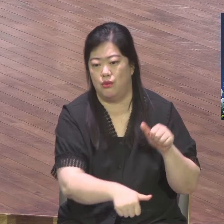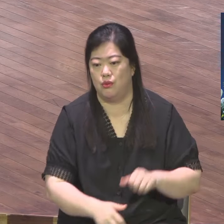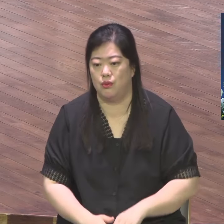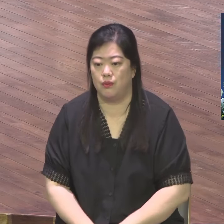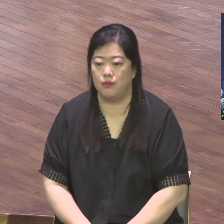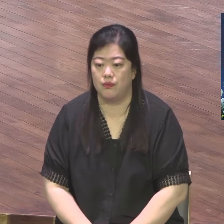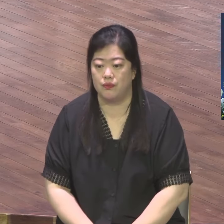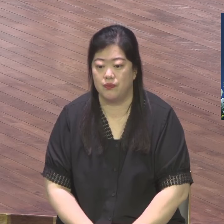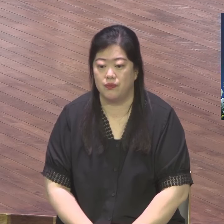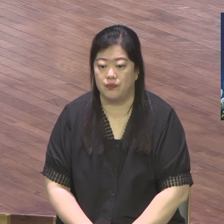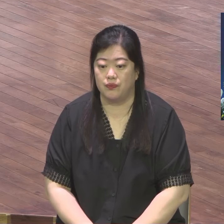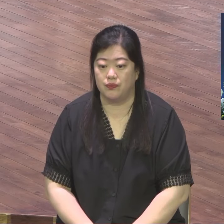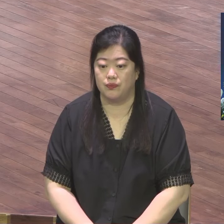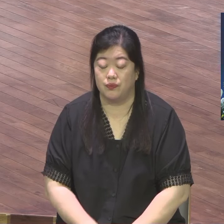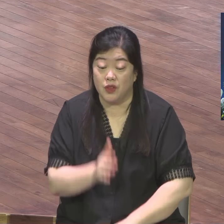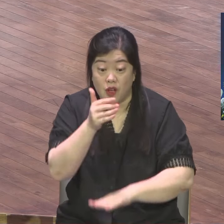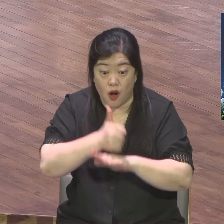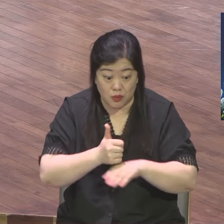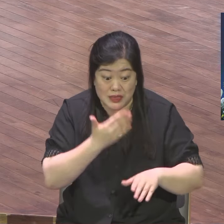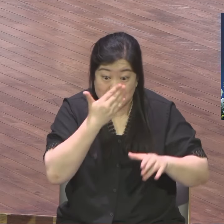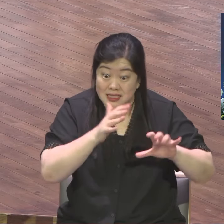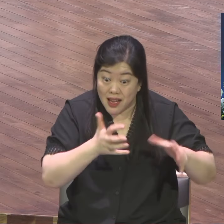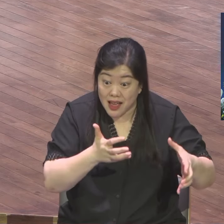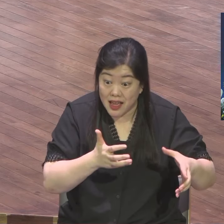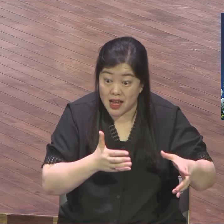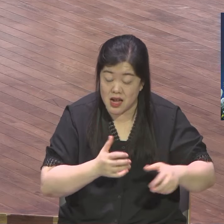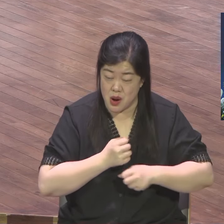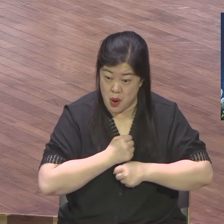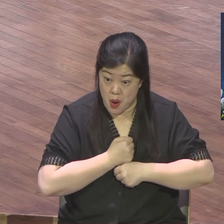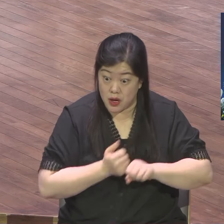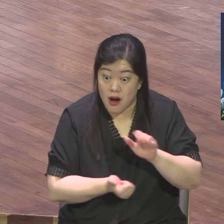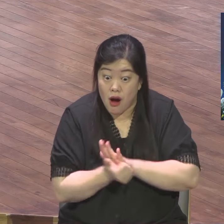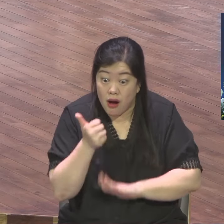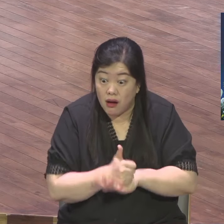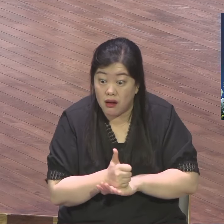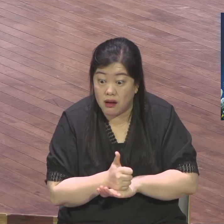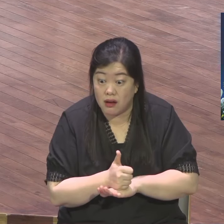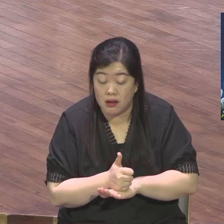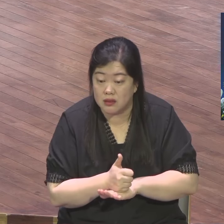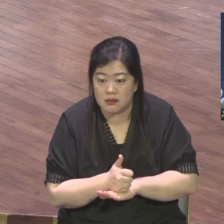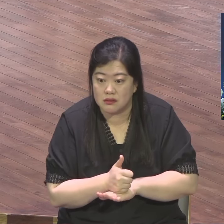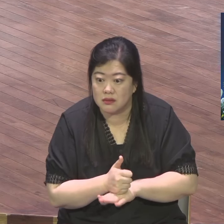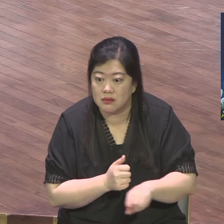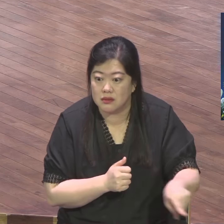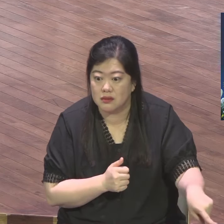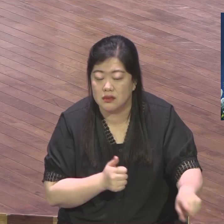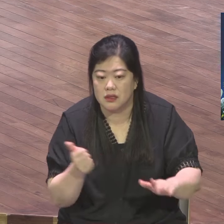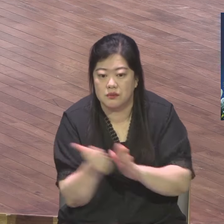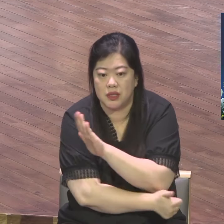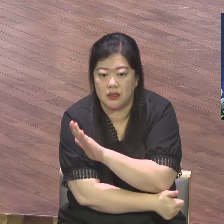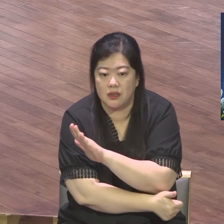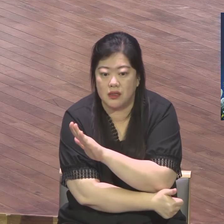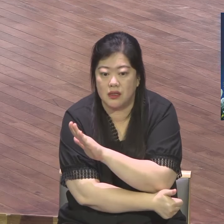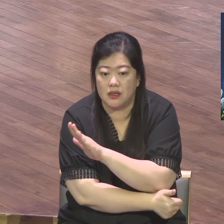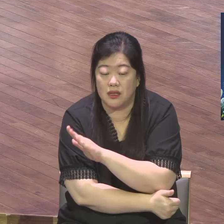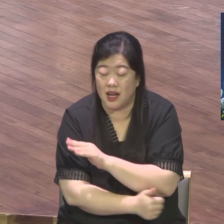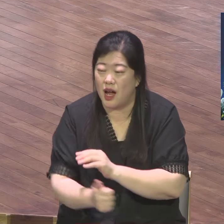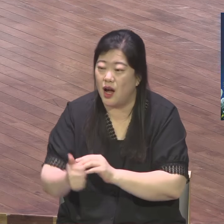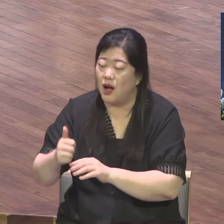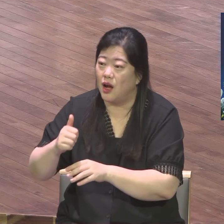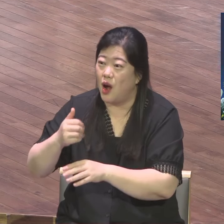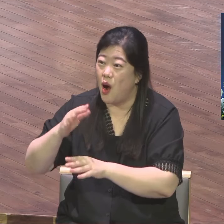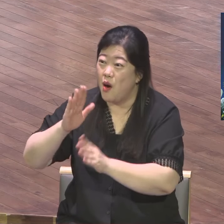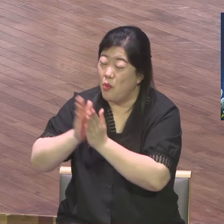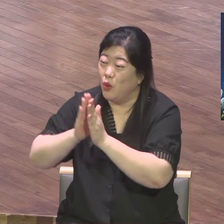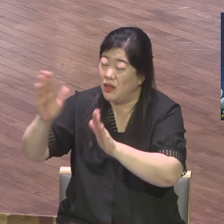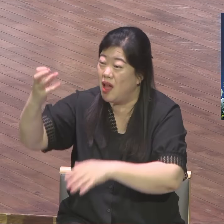안타깝게도 이스라엘 백성들이여 경고한 모세의 말을 잊어버렸어요. 잘 살게